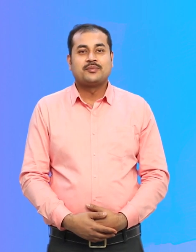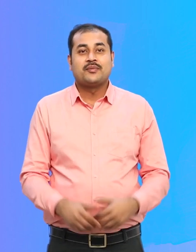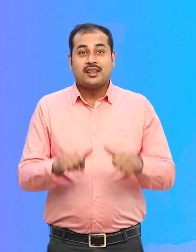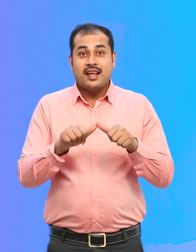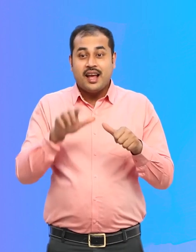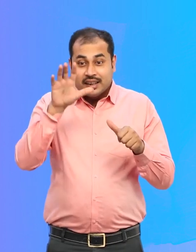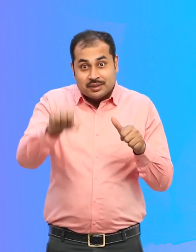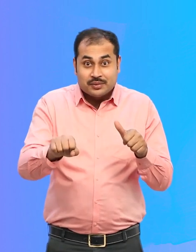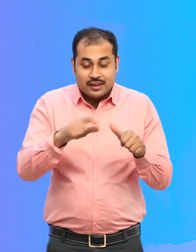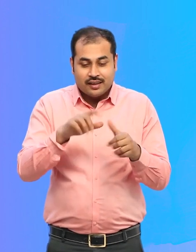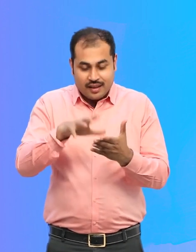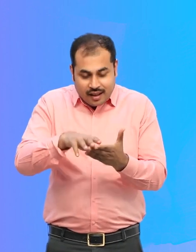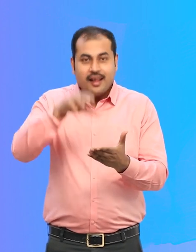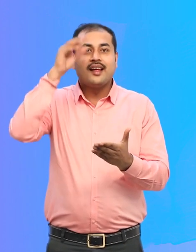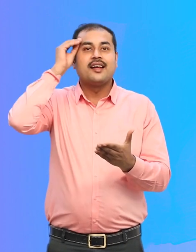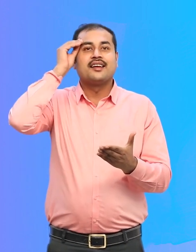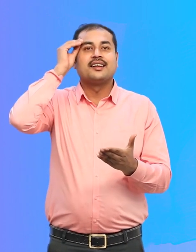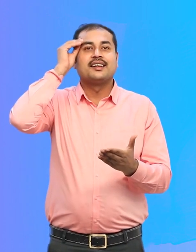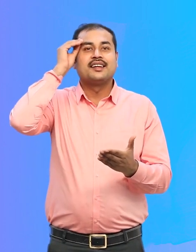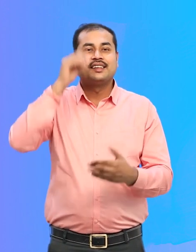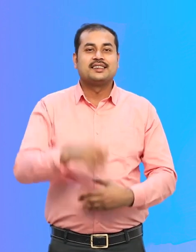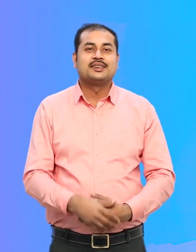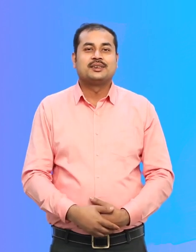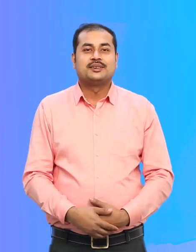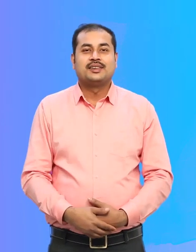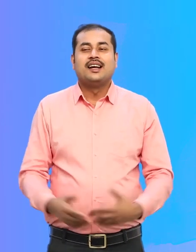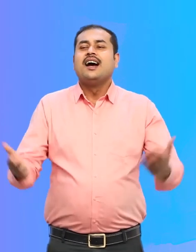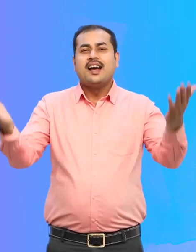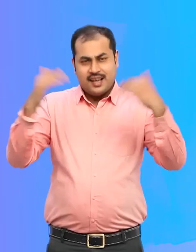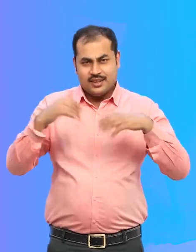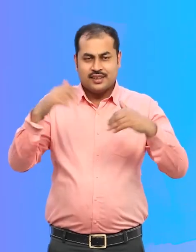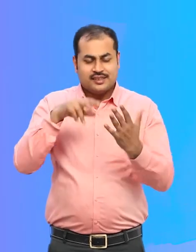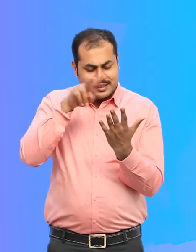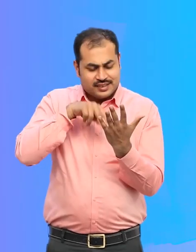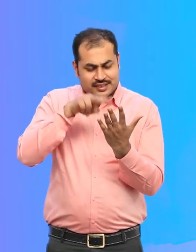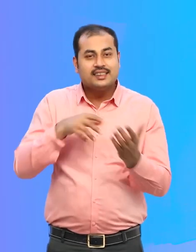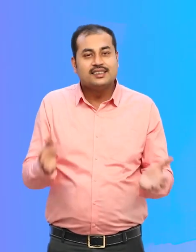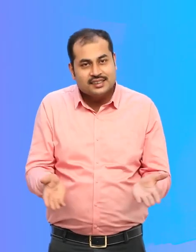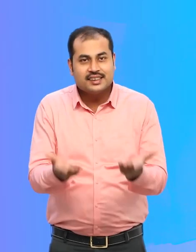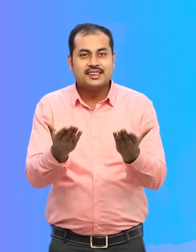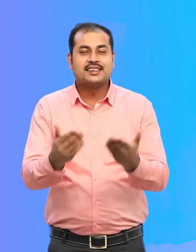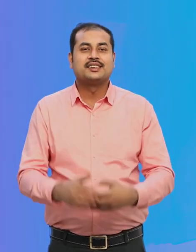है और सुरम्यता के बारे में सीखेंगे तो आइए पढ़ना शुरू करते हैं